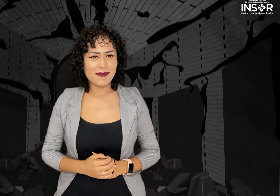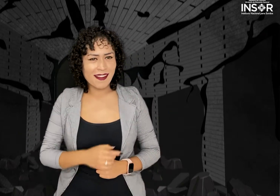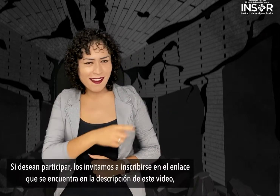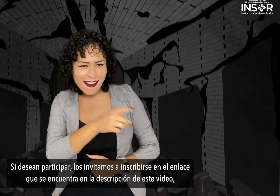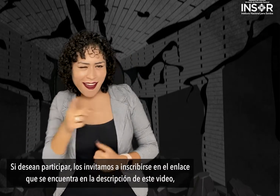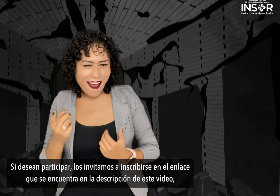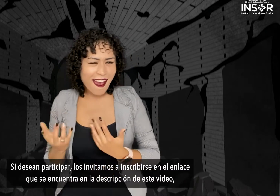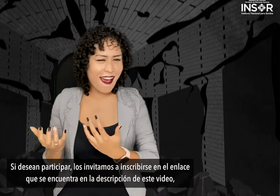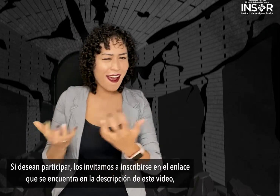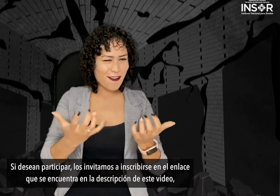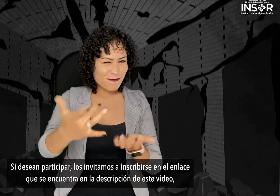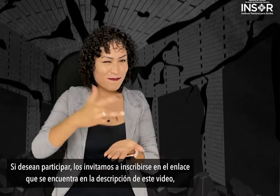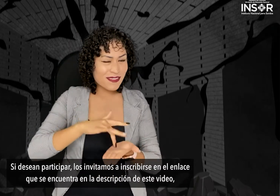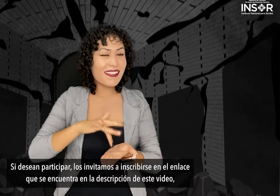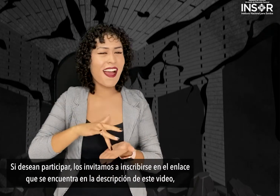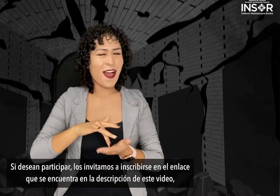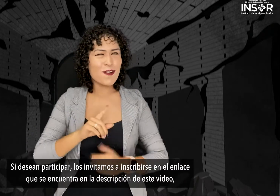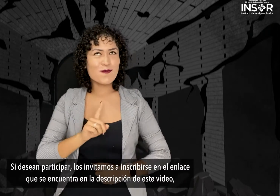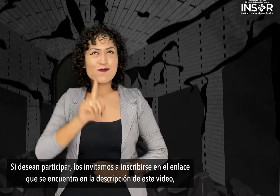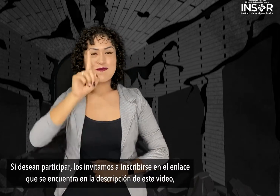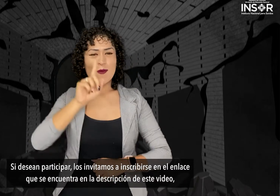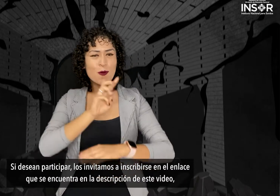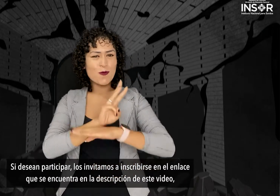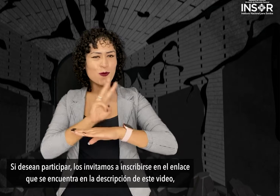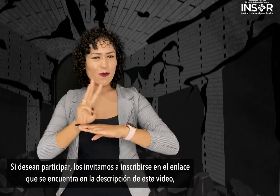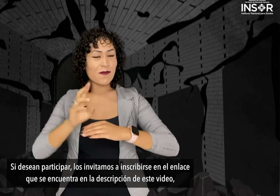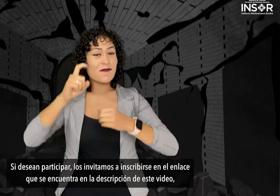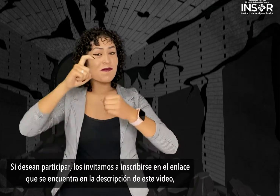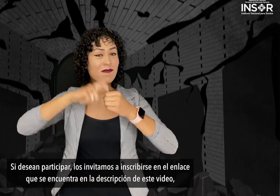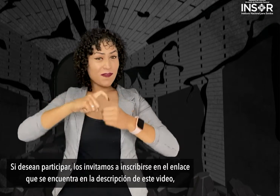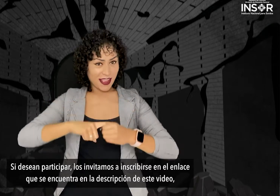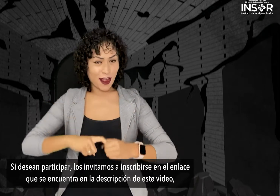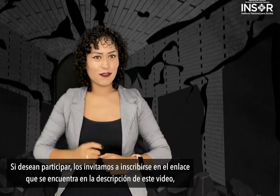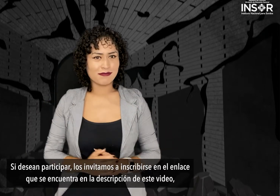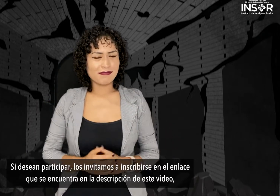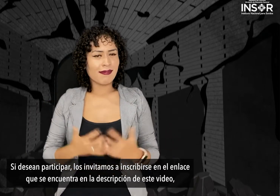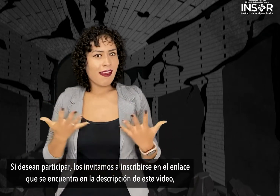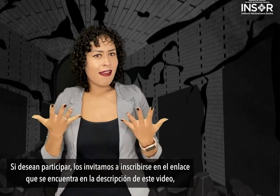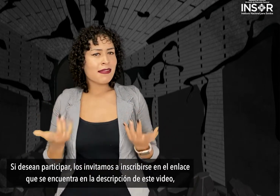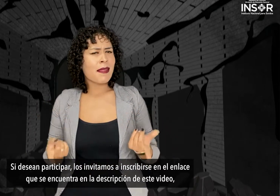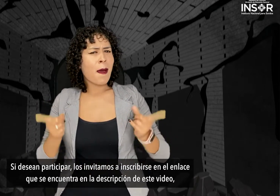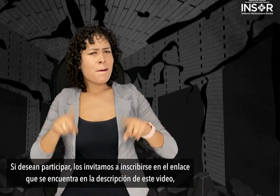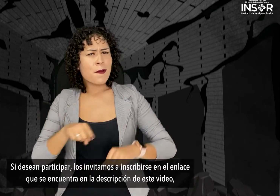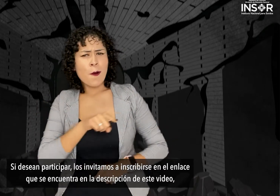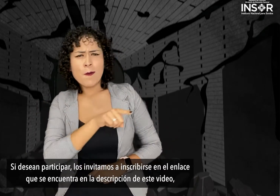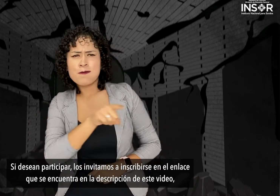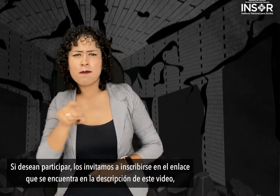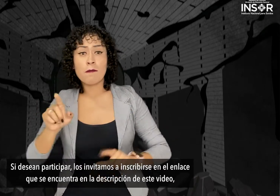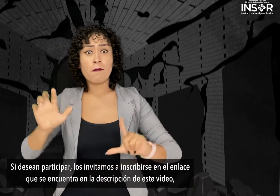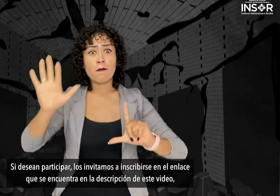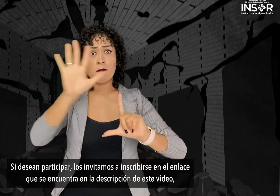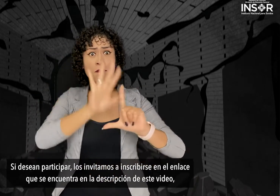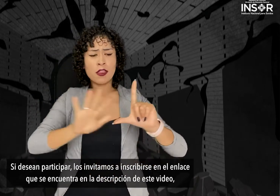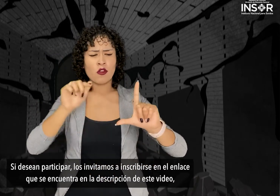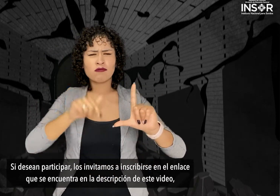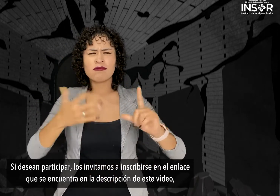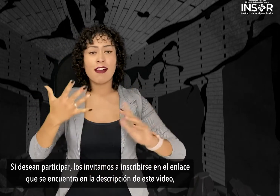Si desean participar, los invitamos a inscribirse en el enlace que se encuentra en la descripción de este video.